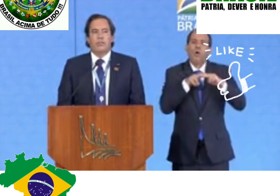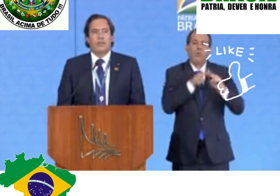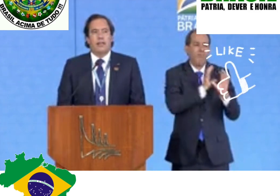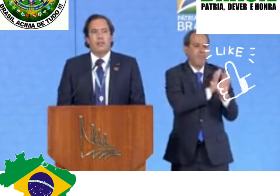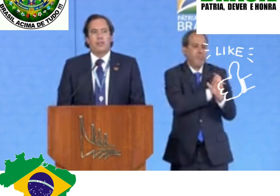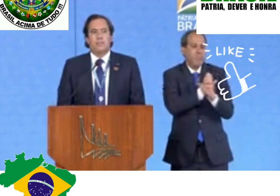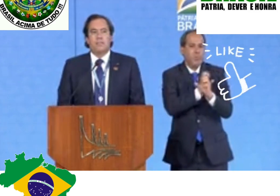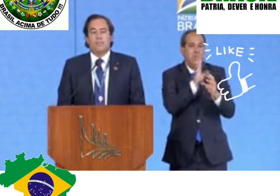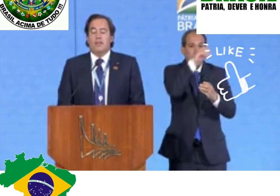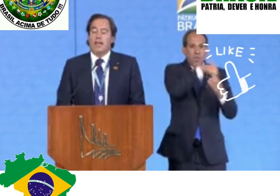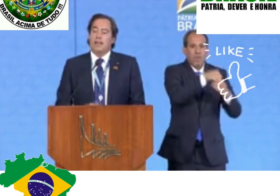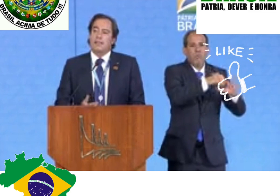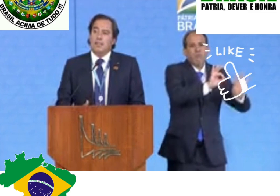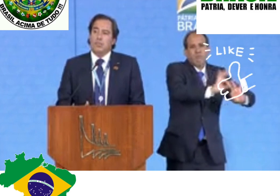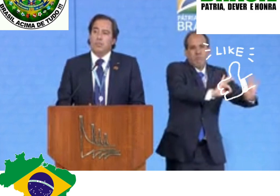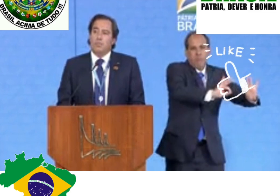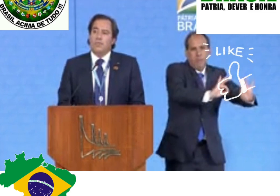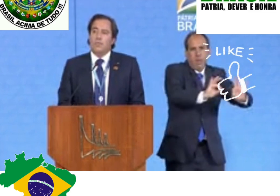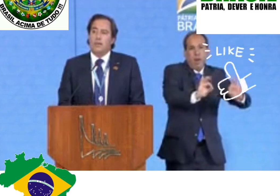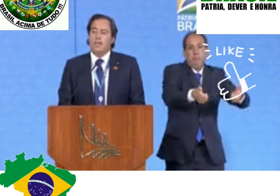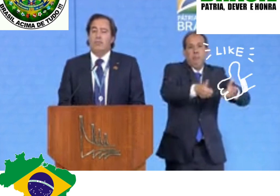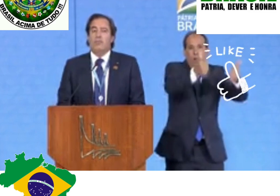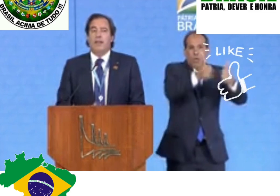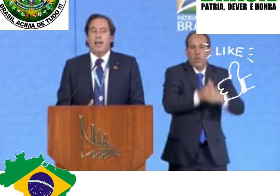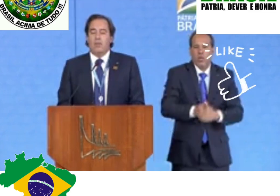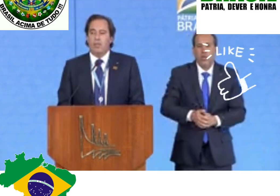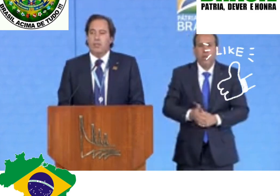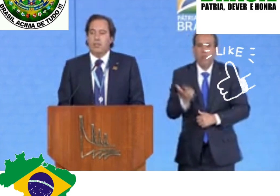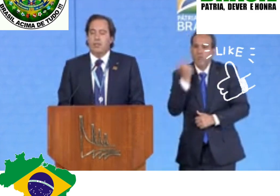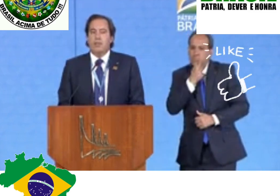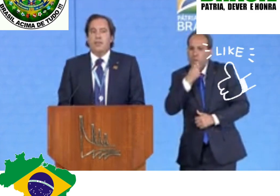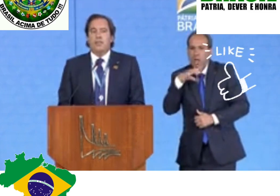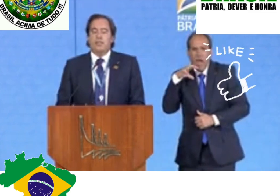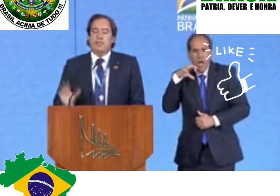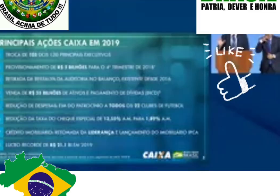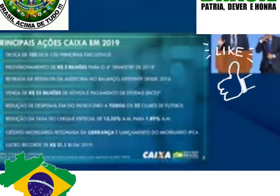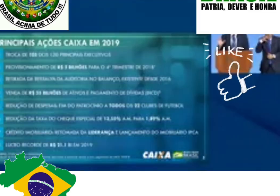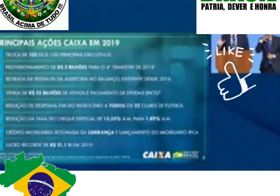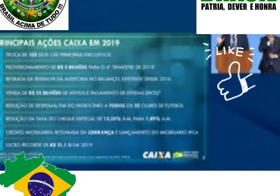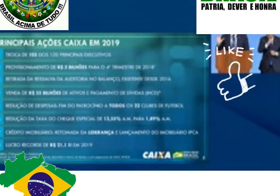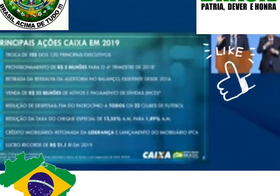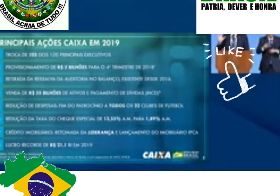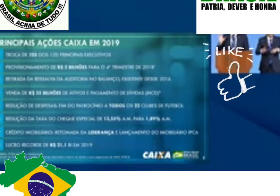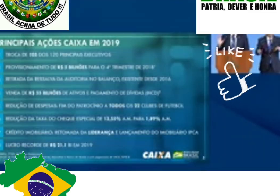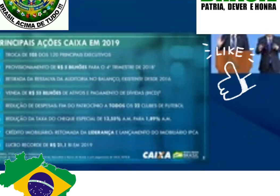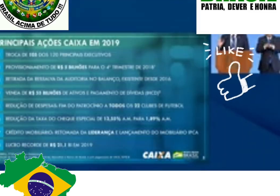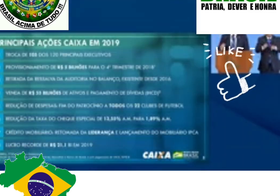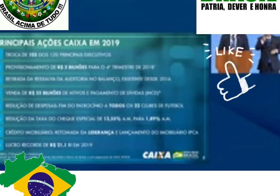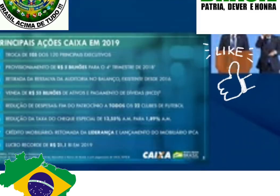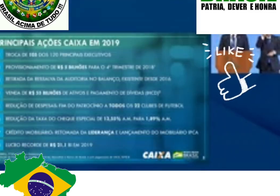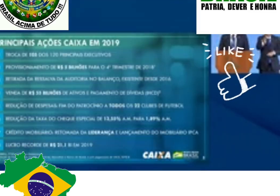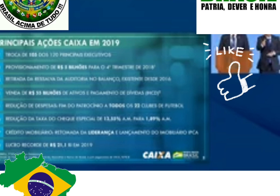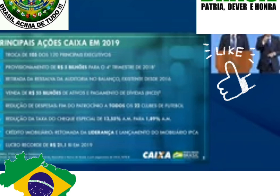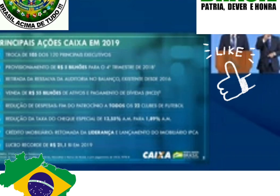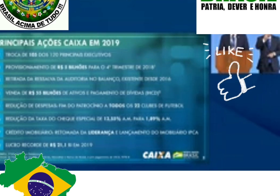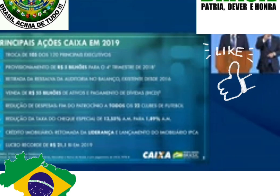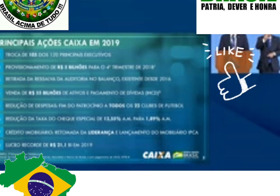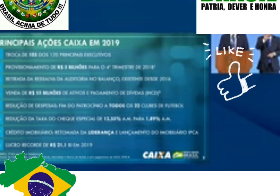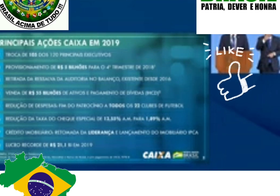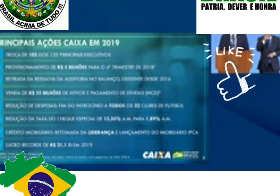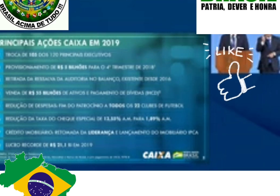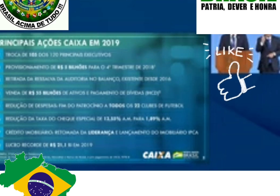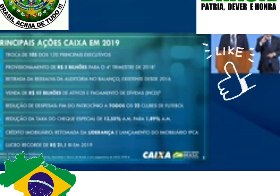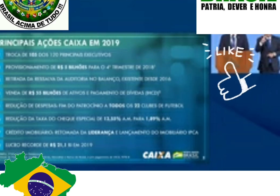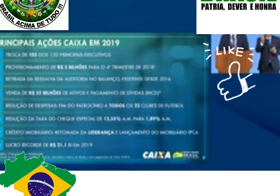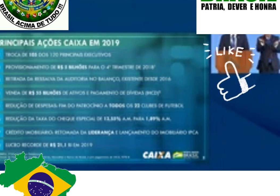matemática meritocrática. Realizamos um provisionamento recorde de 5 bilhões de reais no